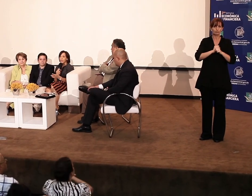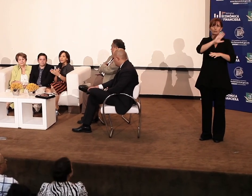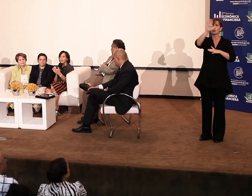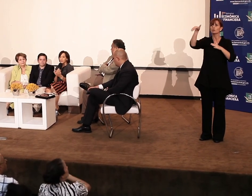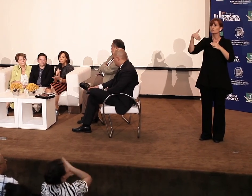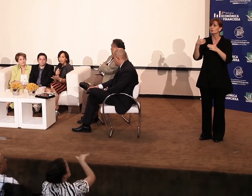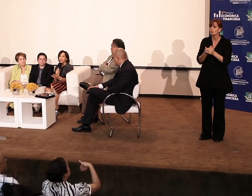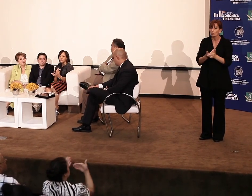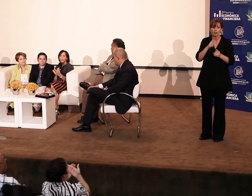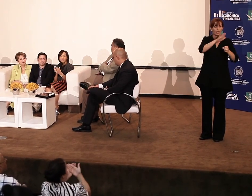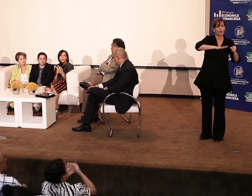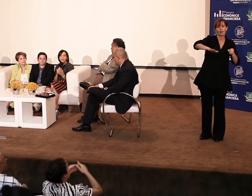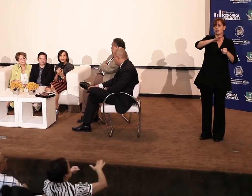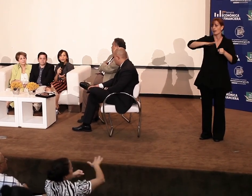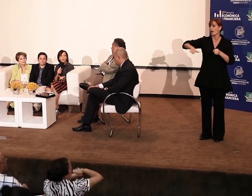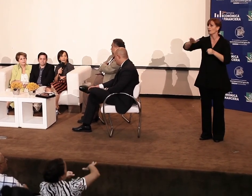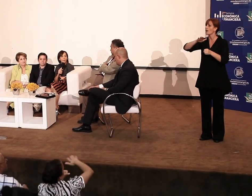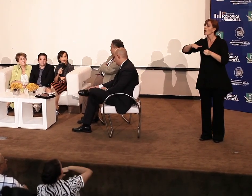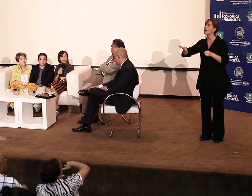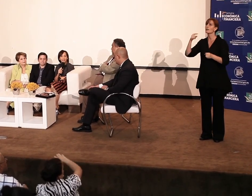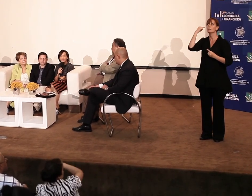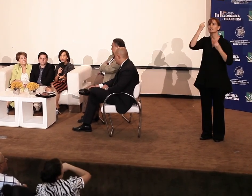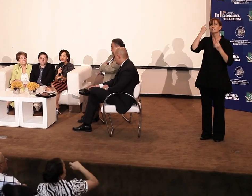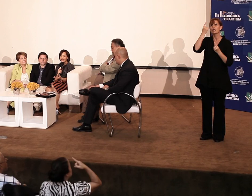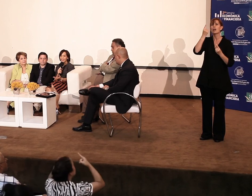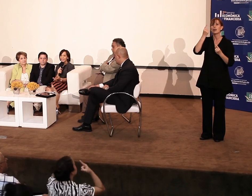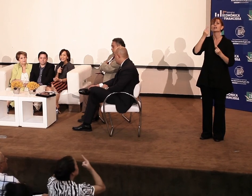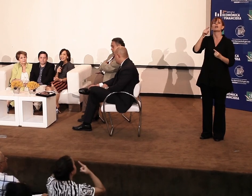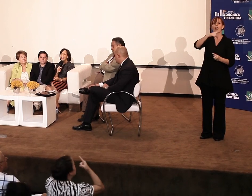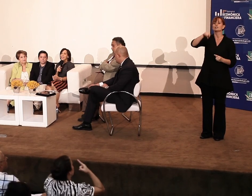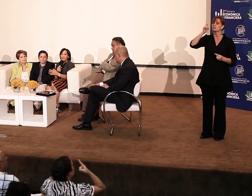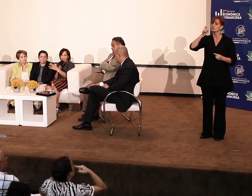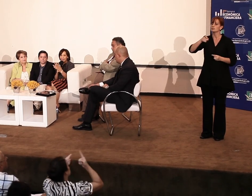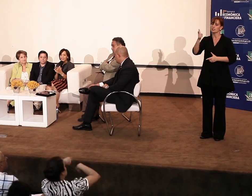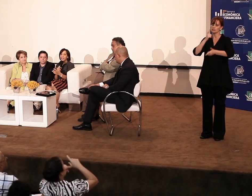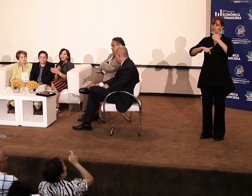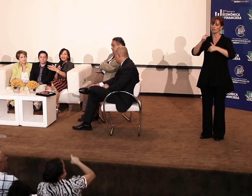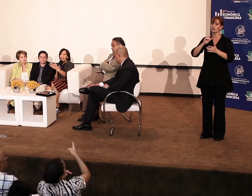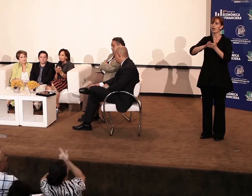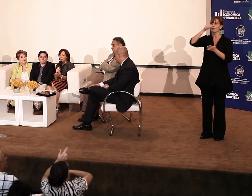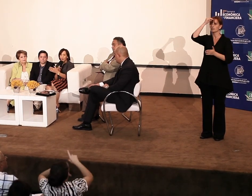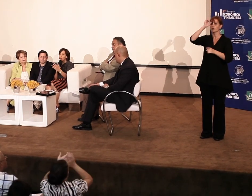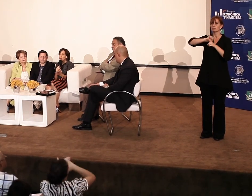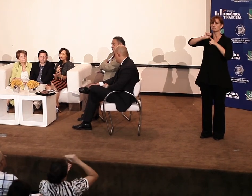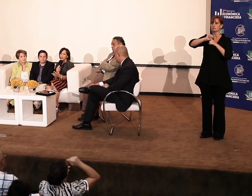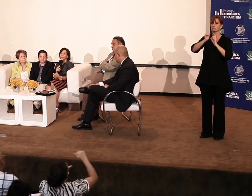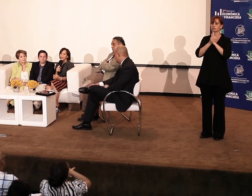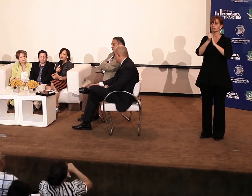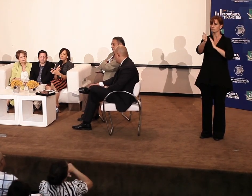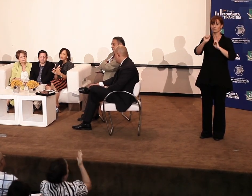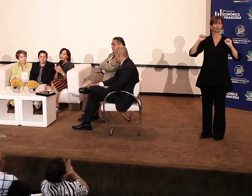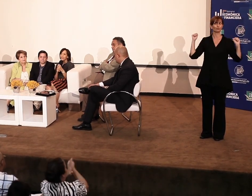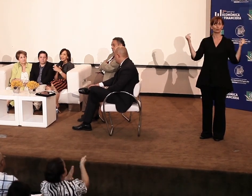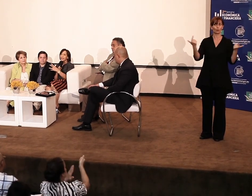contingencia y simulacros y también ellos deben capacitarse en lengua de seña y así el área de cobro todos